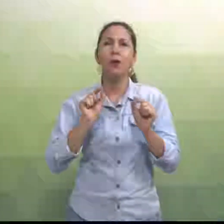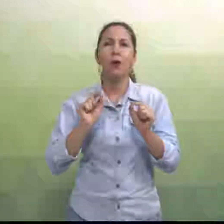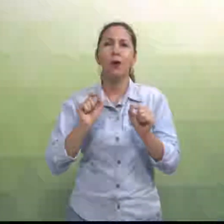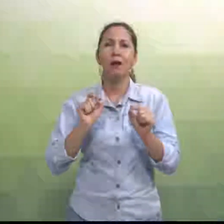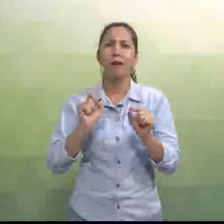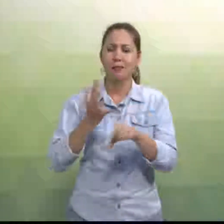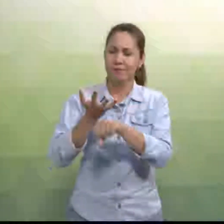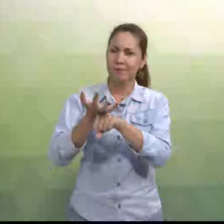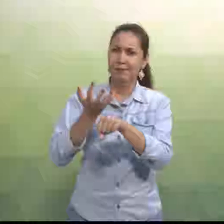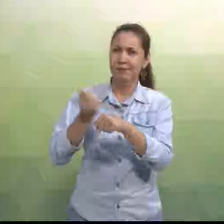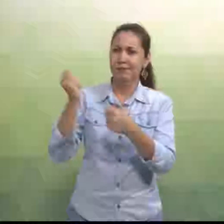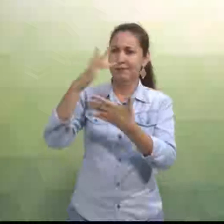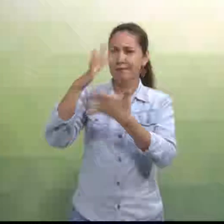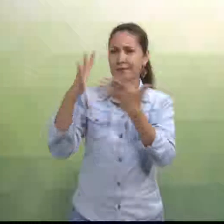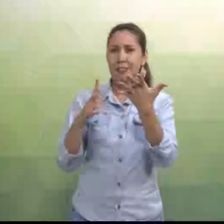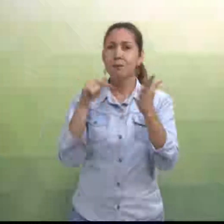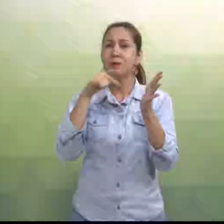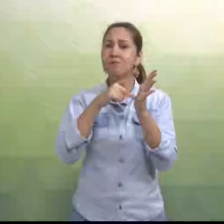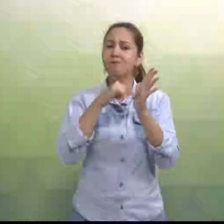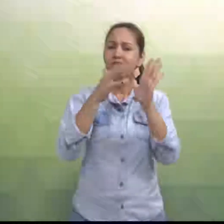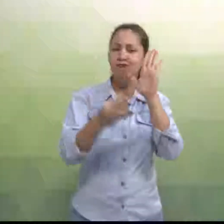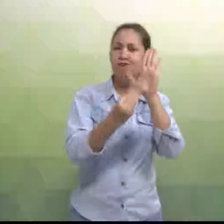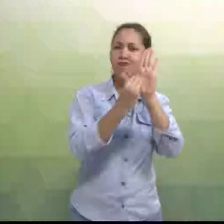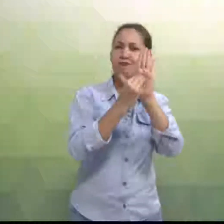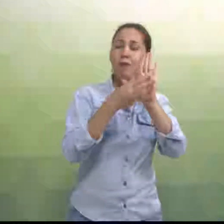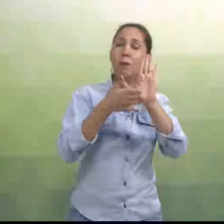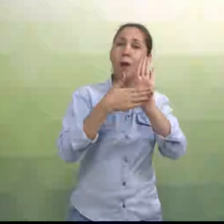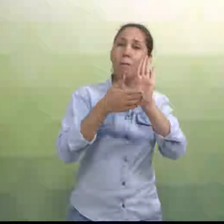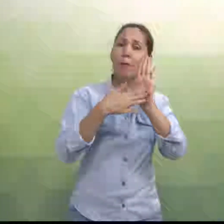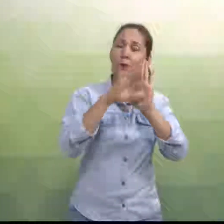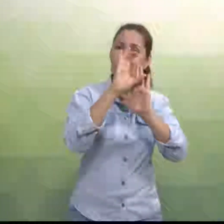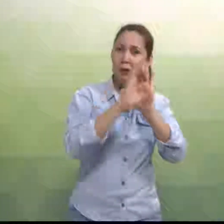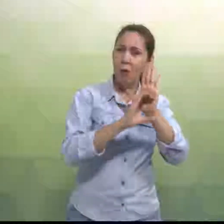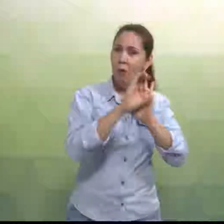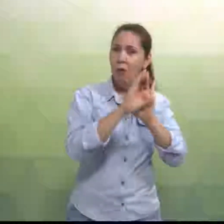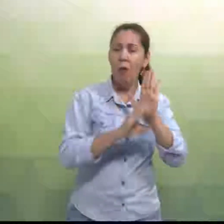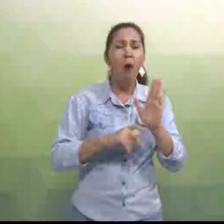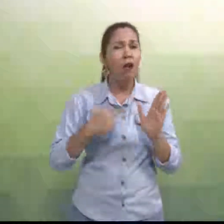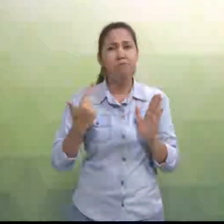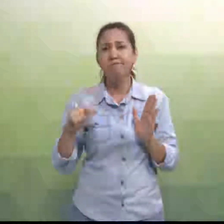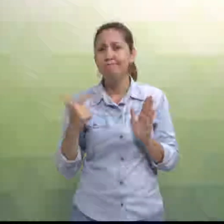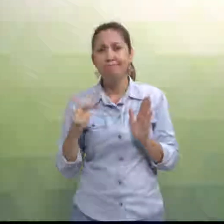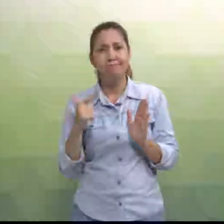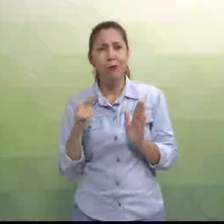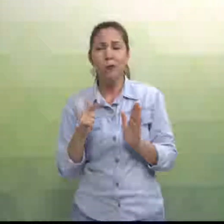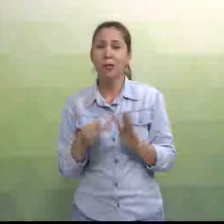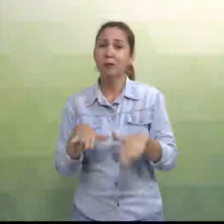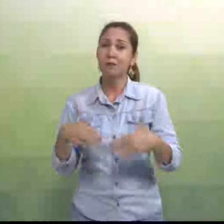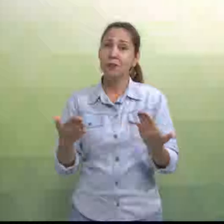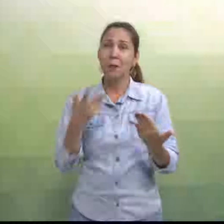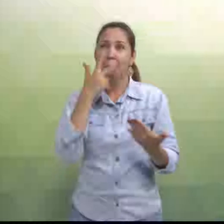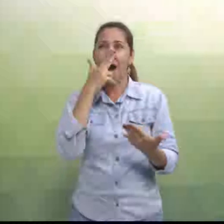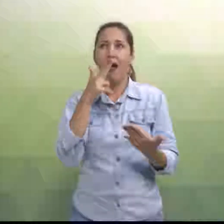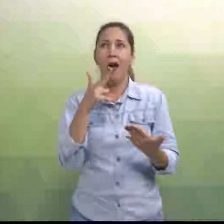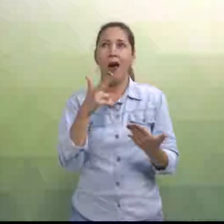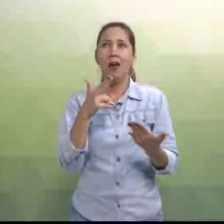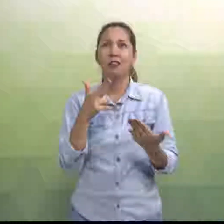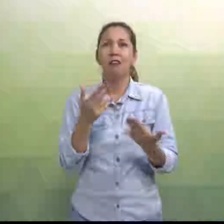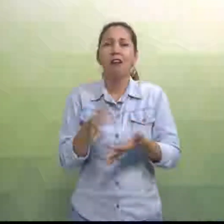uma carência de um currículo para essa disciplina de Libras. Não há um currículo específico.